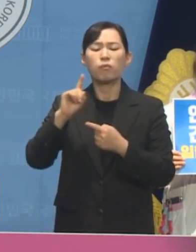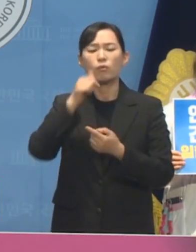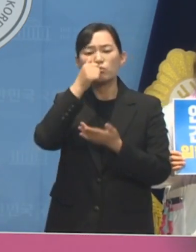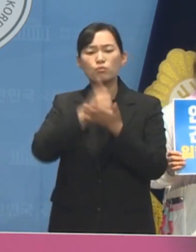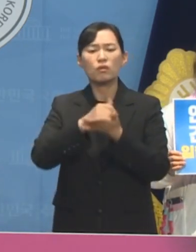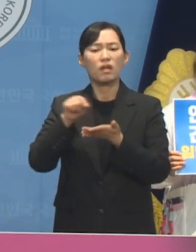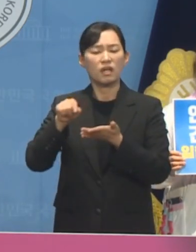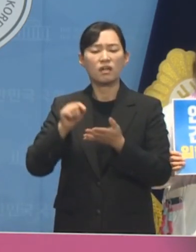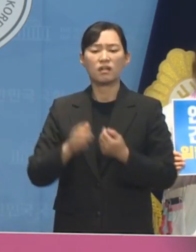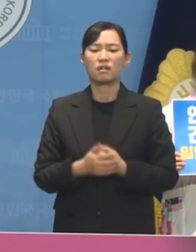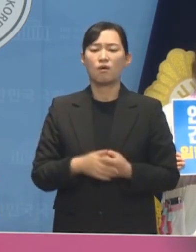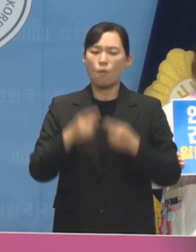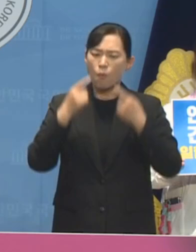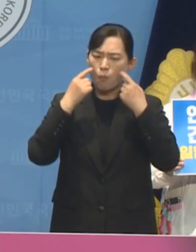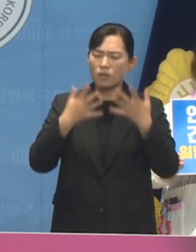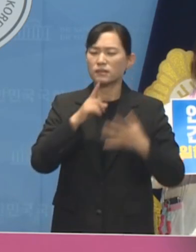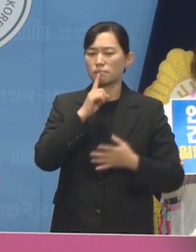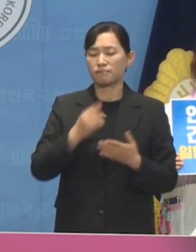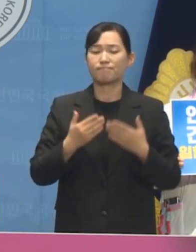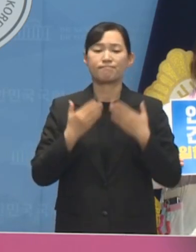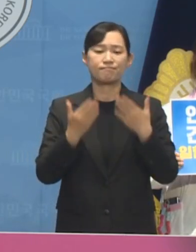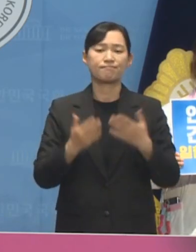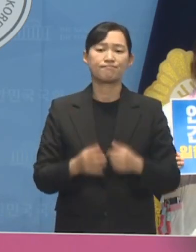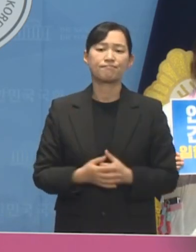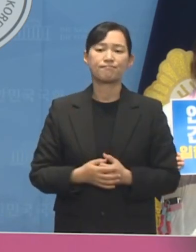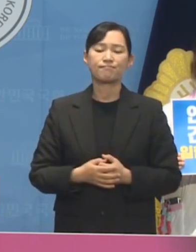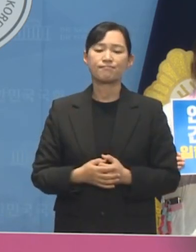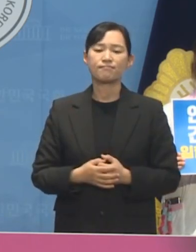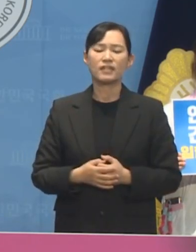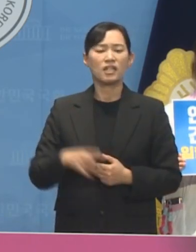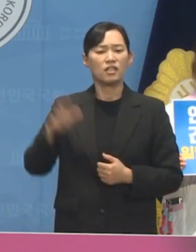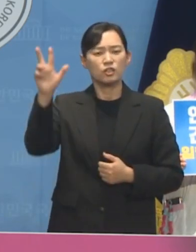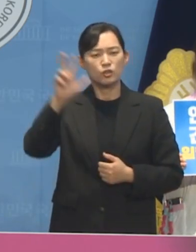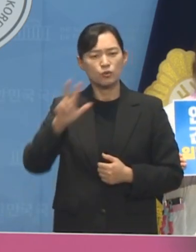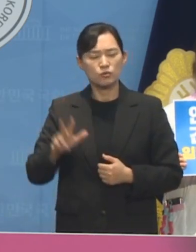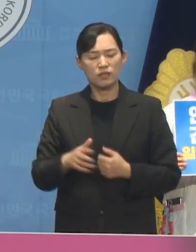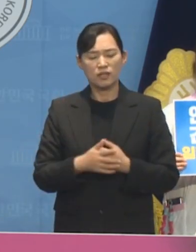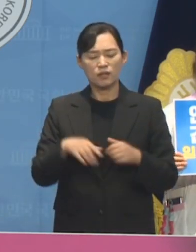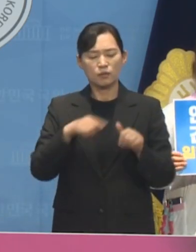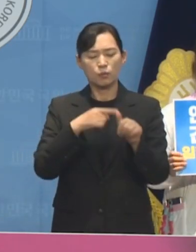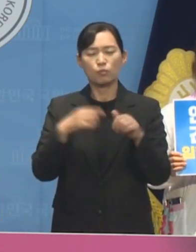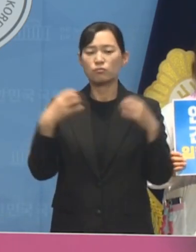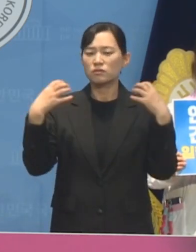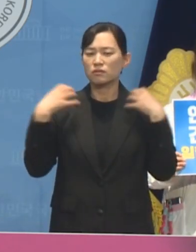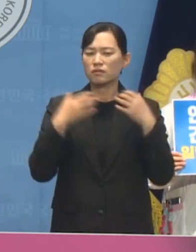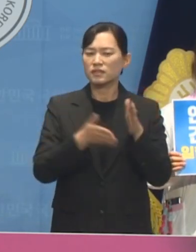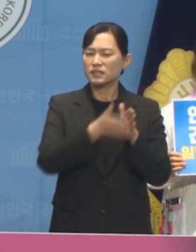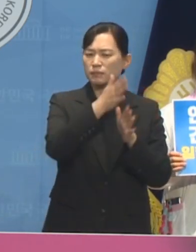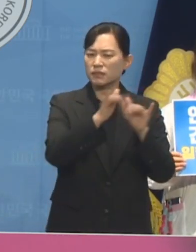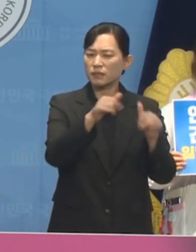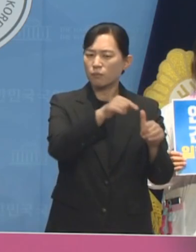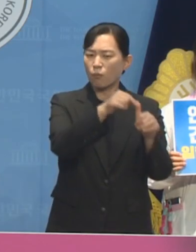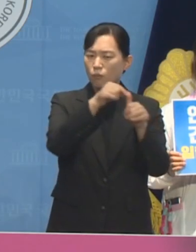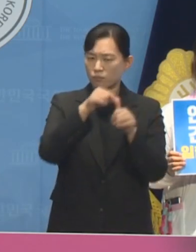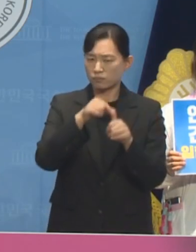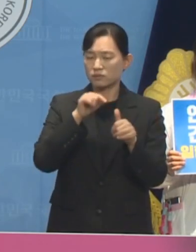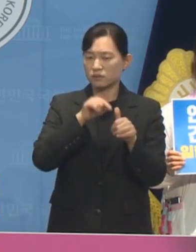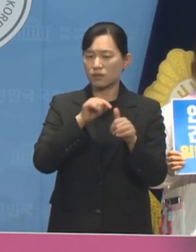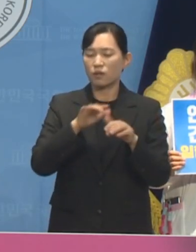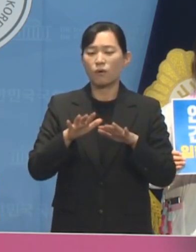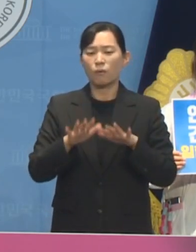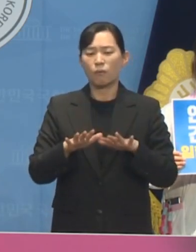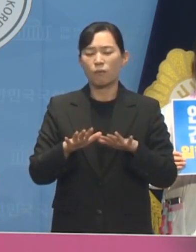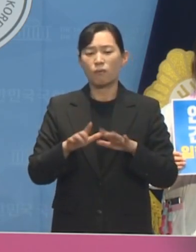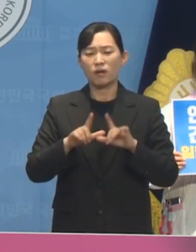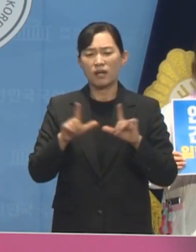해당한다는 점을 분명히 말씀드립니다. 전국의 시도교육청들이 시민들이 뽑은 올해